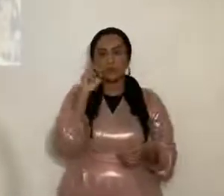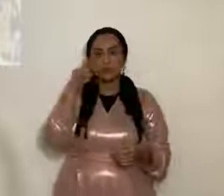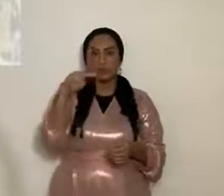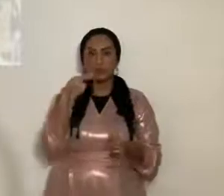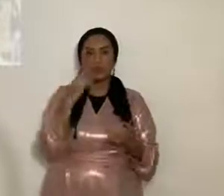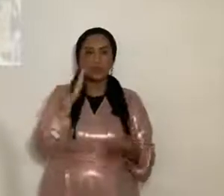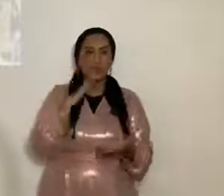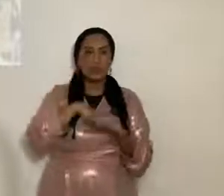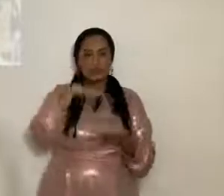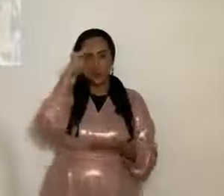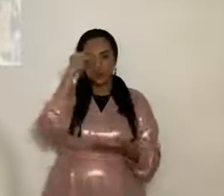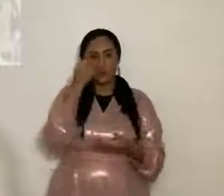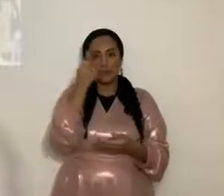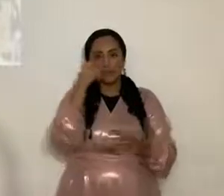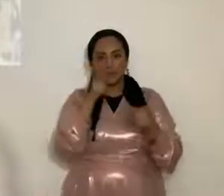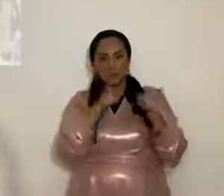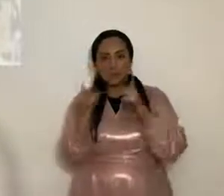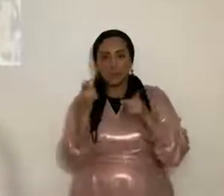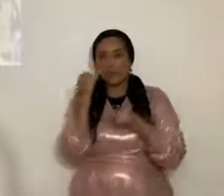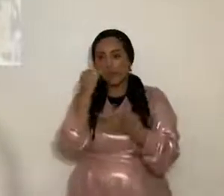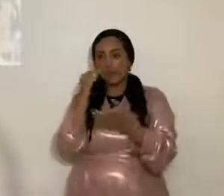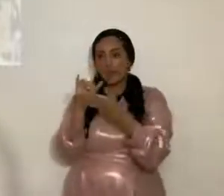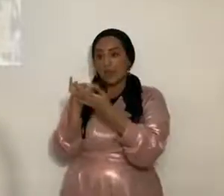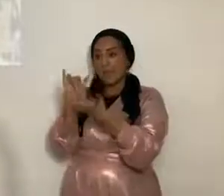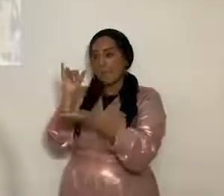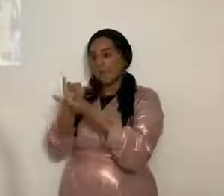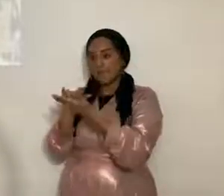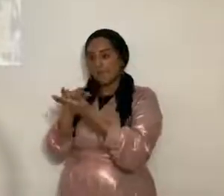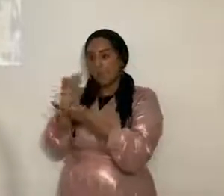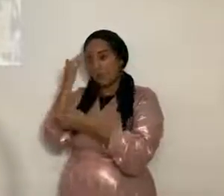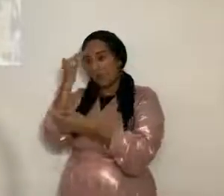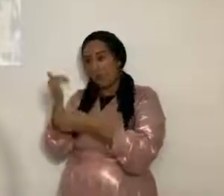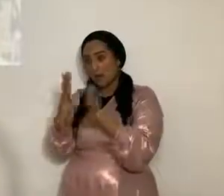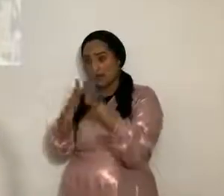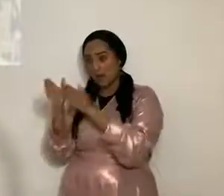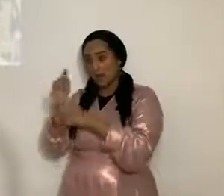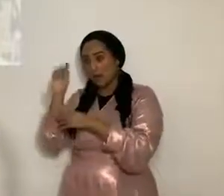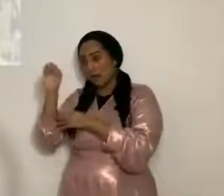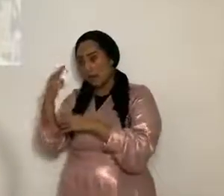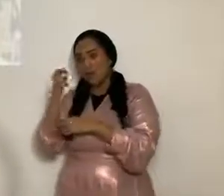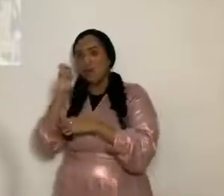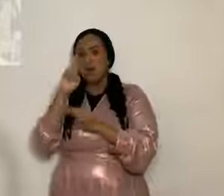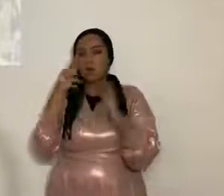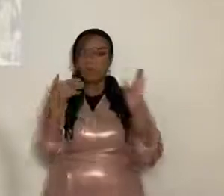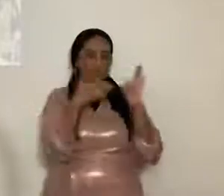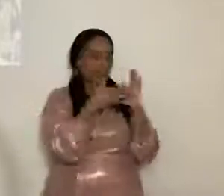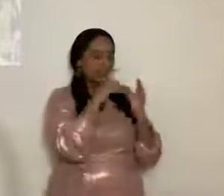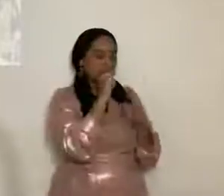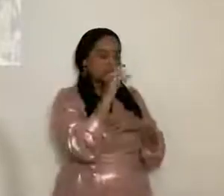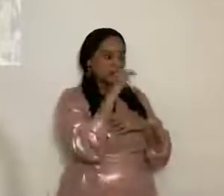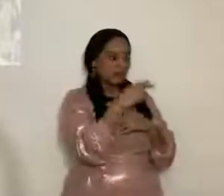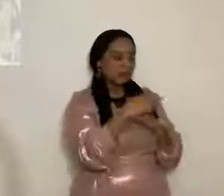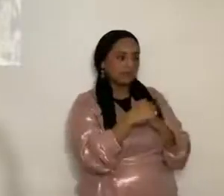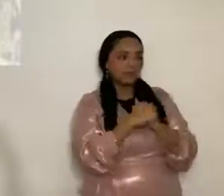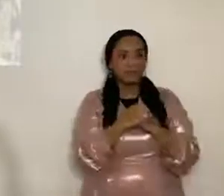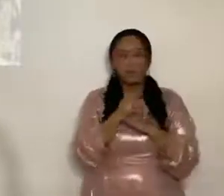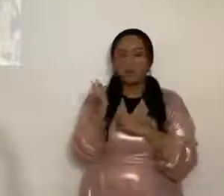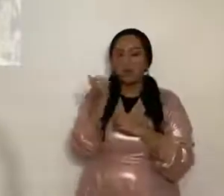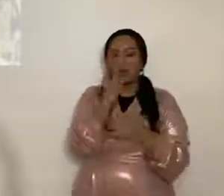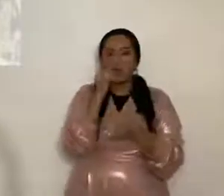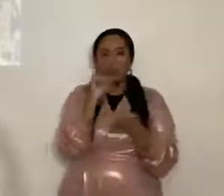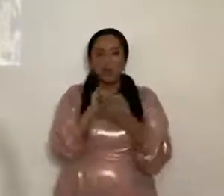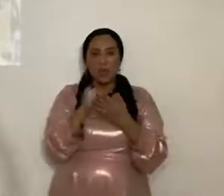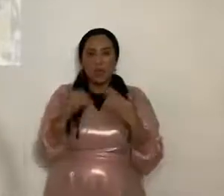aprender y a diferenciar si ese porqué es conforme a la Torá o contra la Torá, ¿sí? Y todo ello